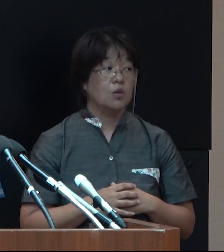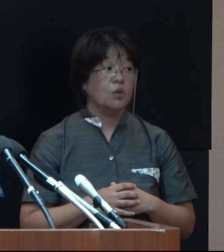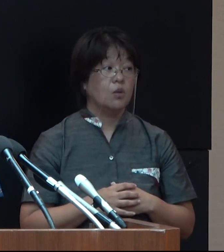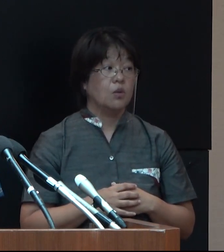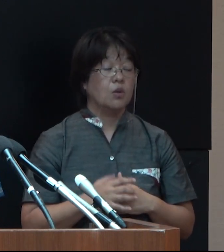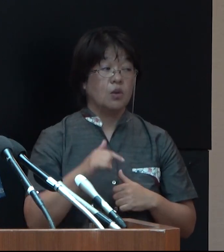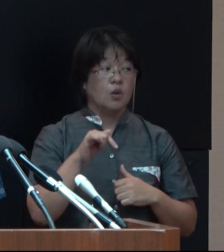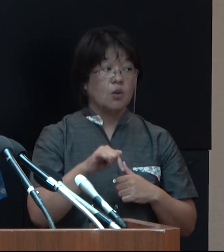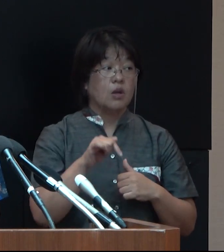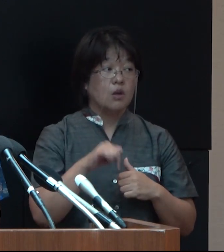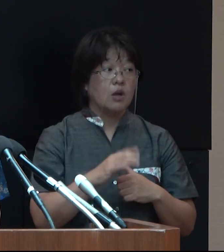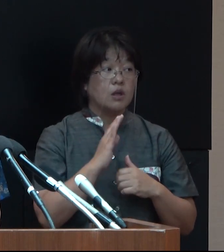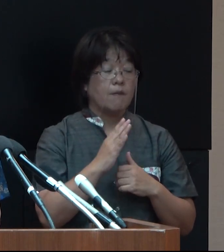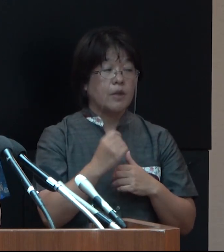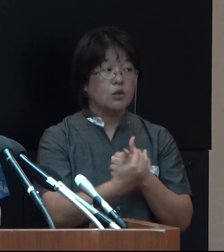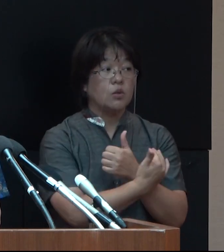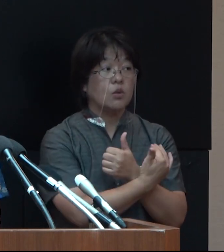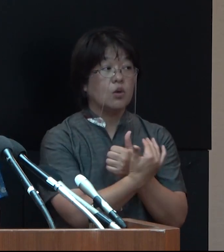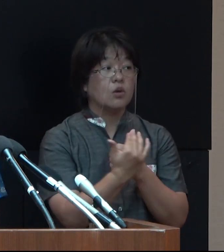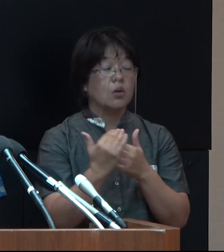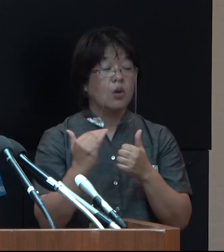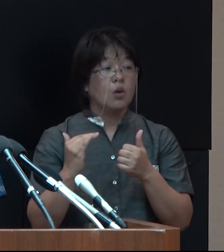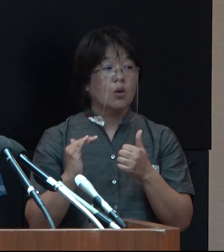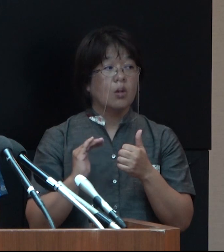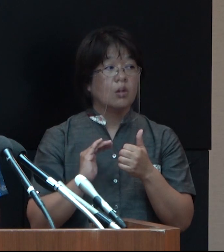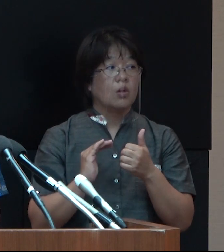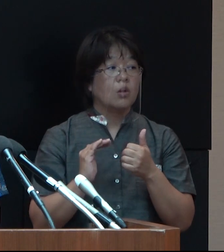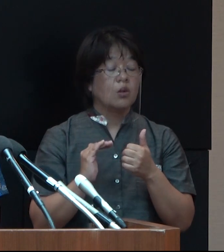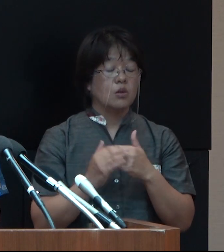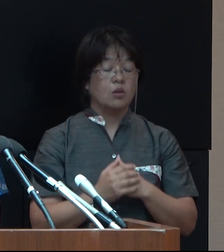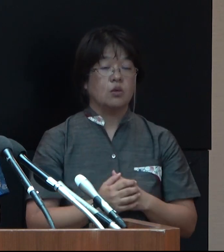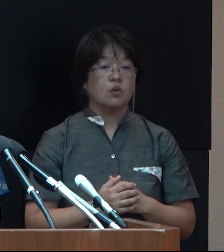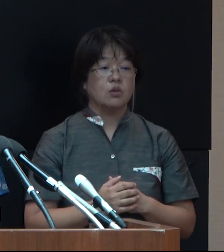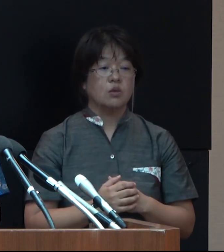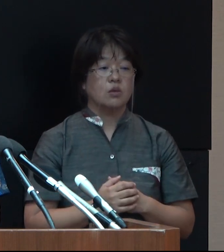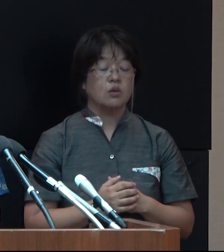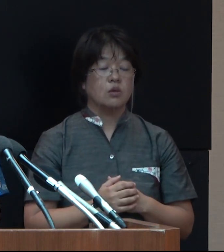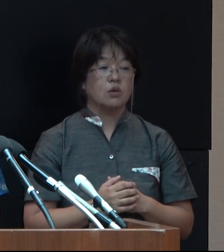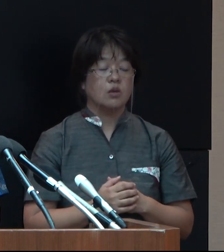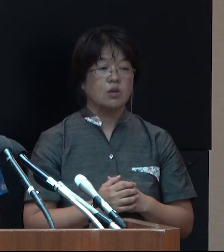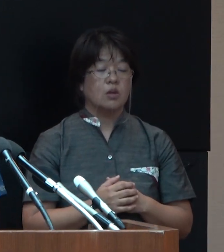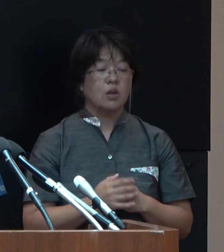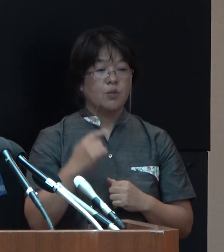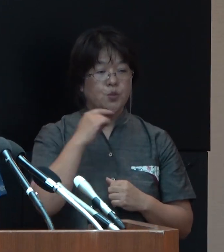発症という、強いお願いですと保証ができないというなんか、